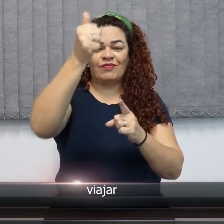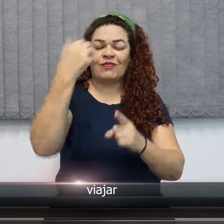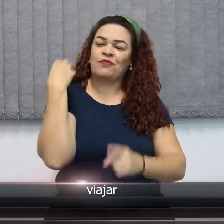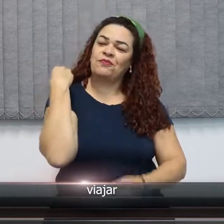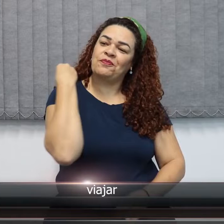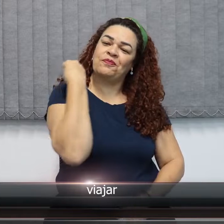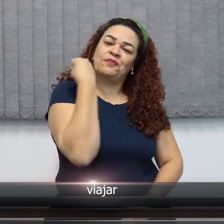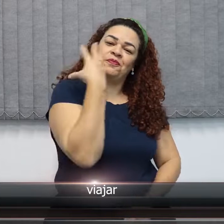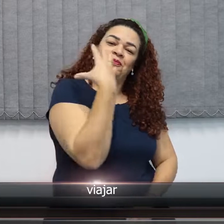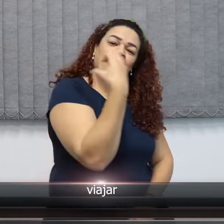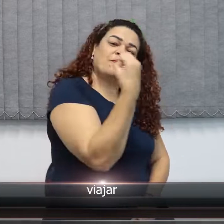viajar,